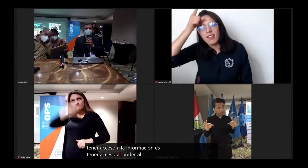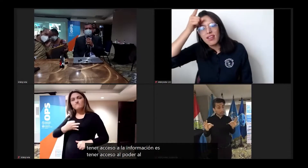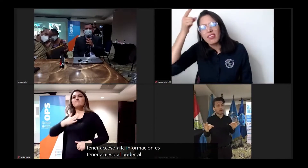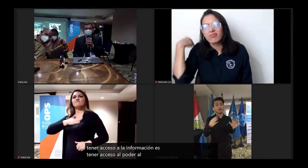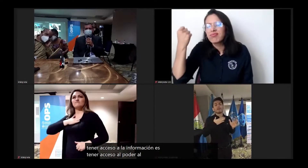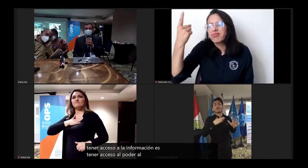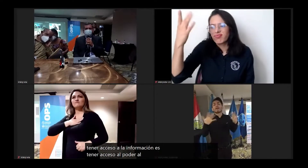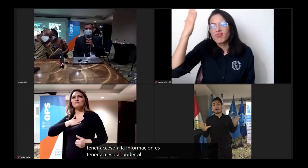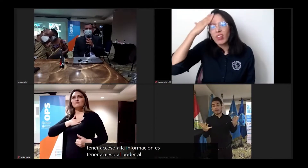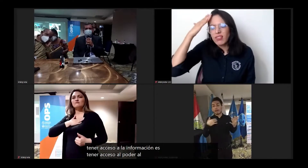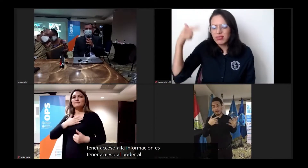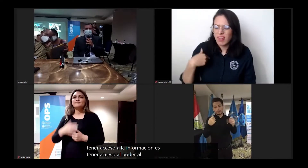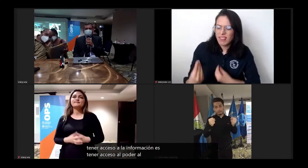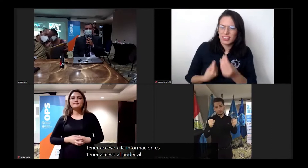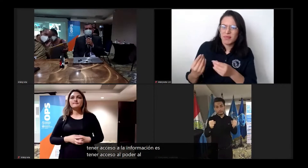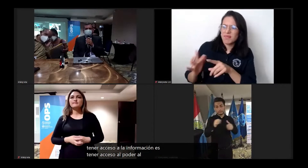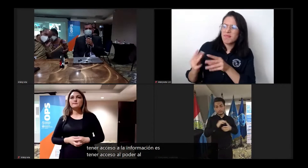nosotros estamos realizando.